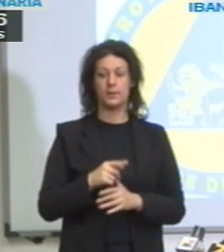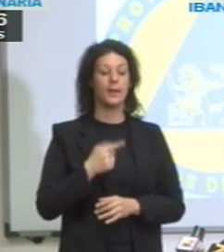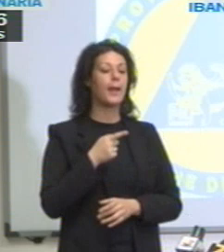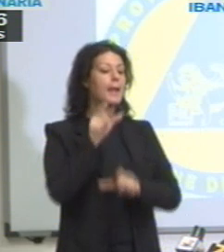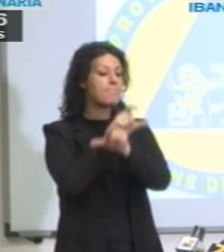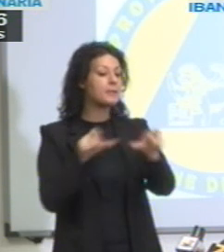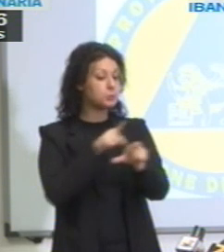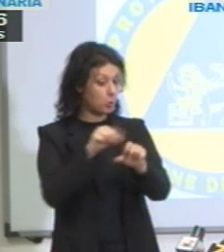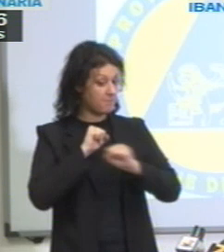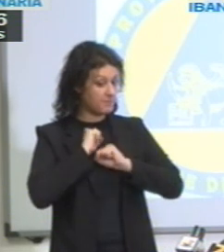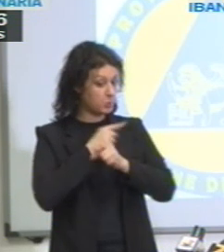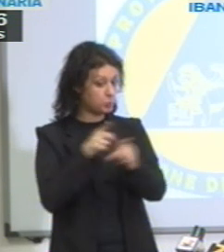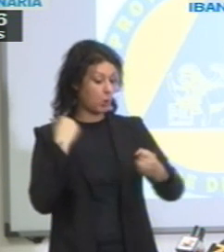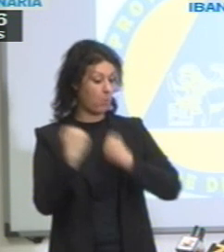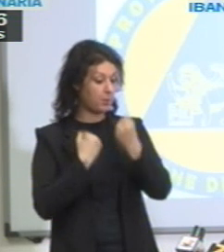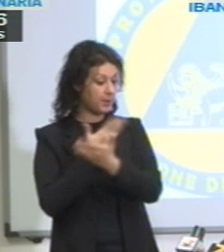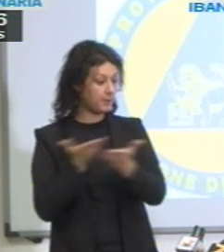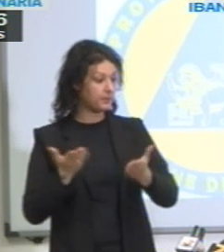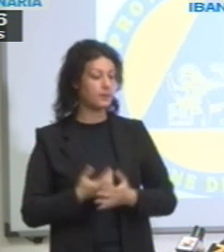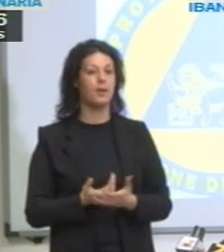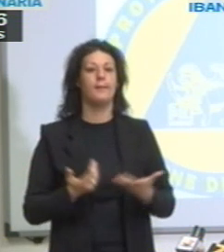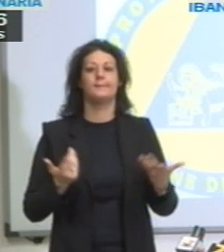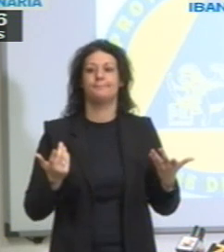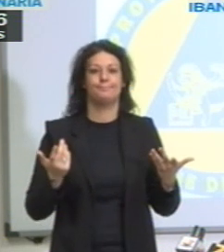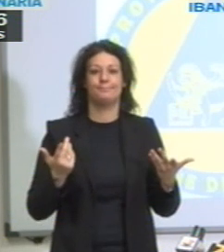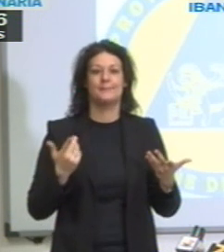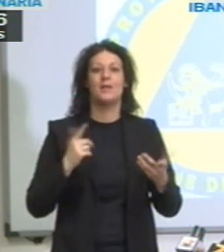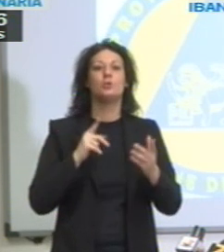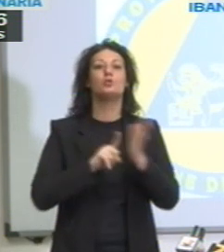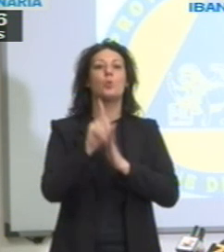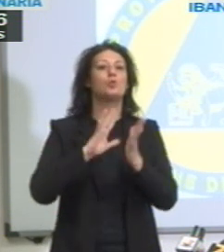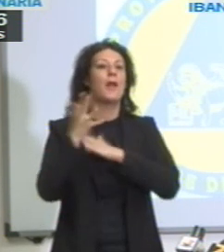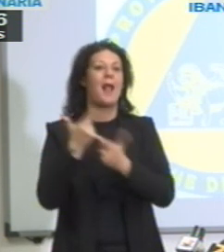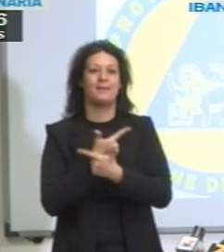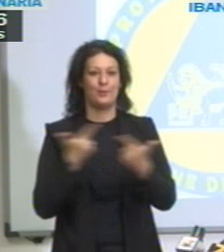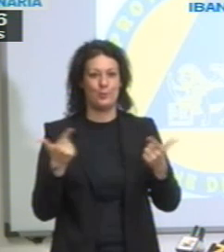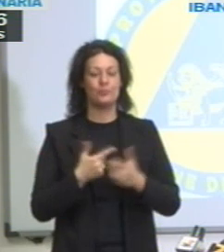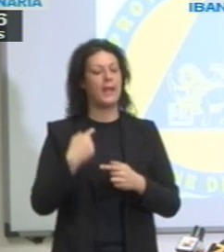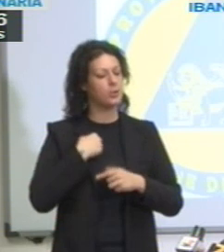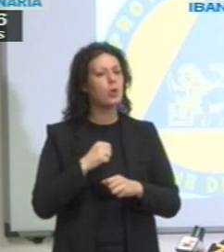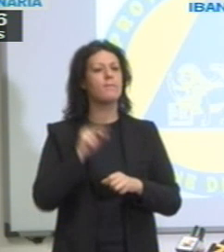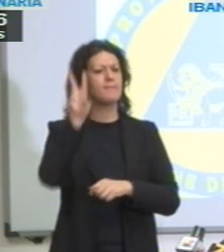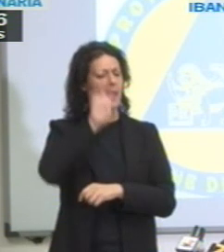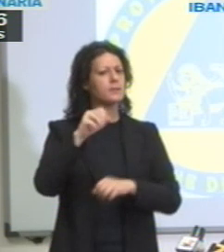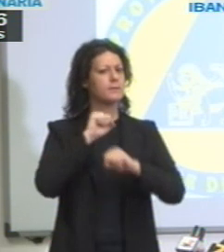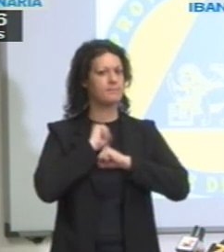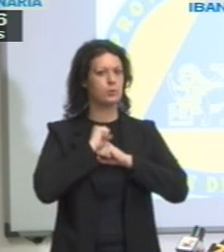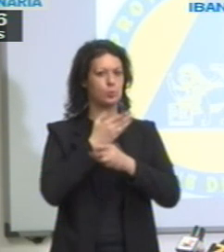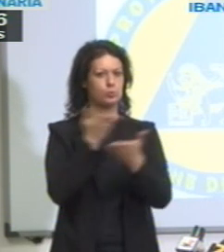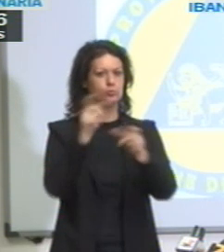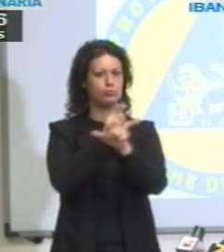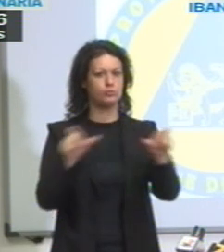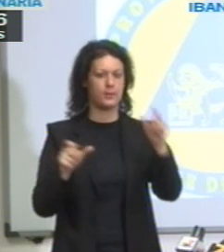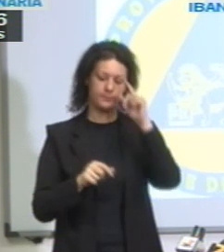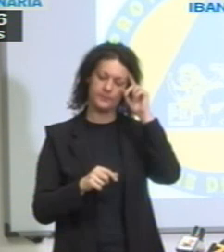fidarsi. Ma guardi, del resto non ci sono alternative. Io mi fido dei veneti. È altrettanto vero che oggi sappiamo con certezza che il futuro